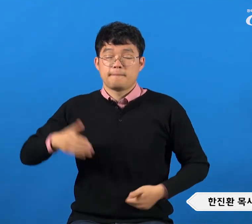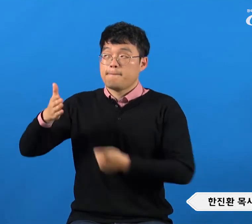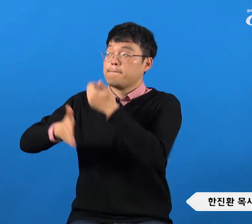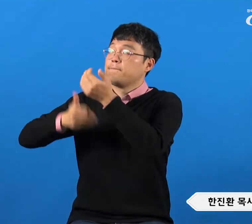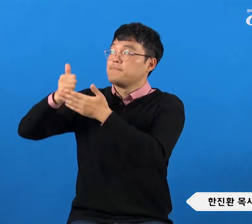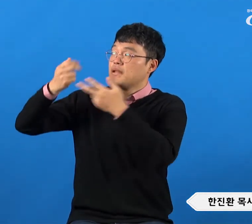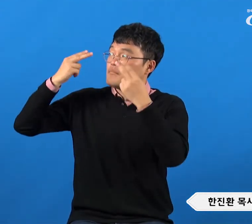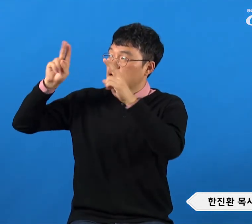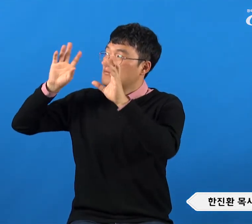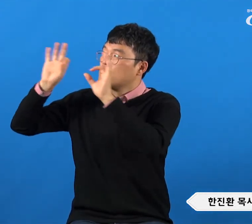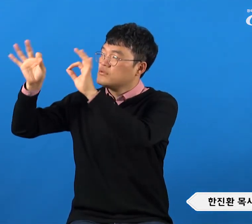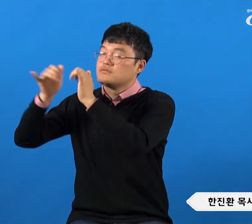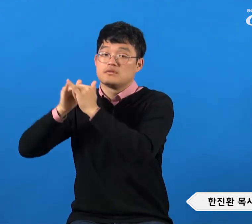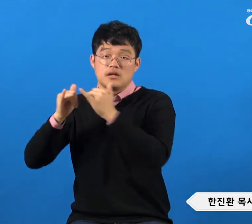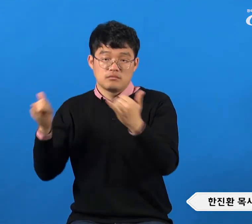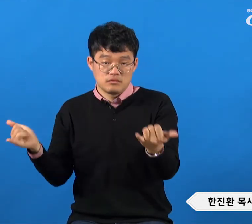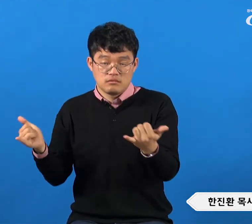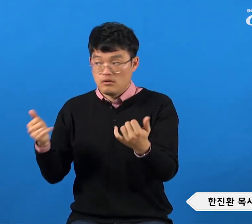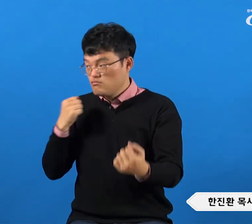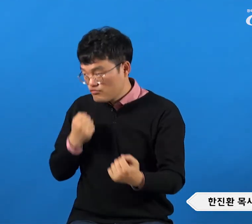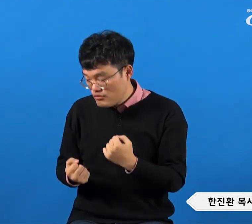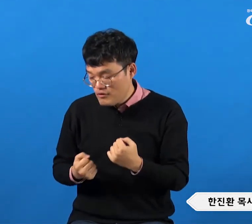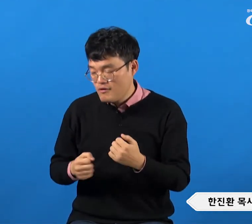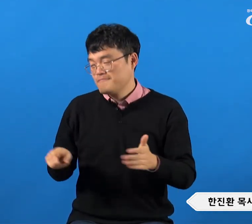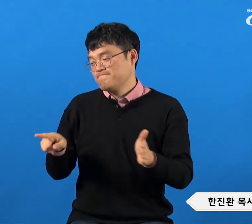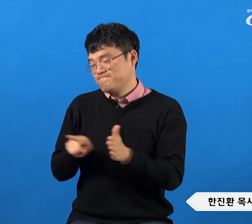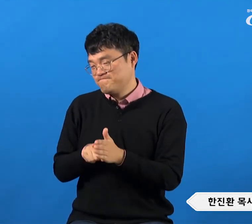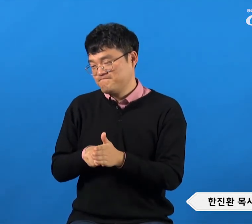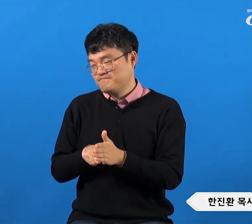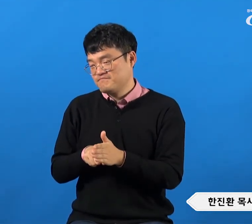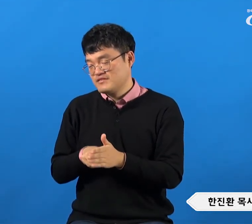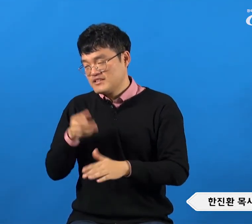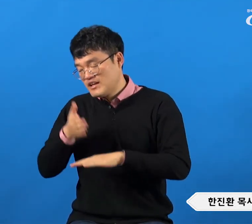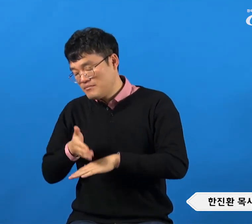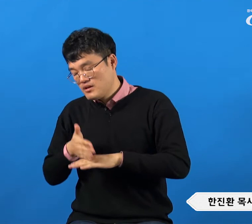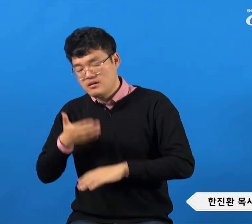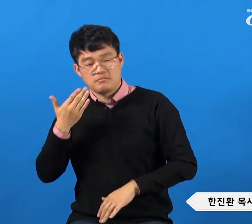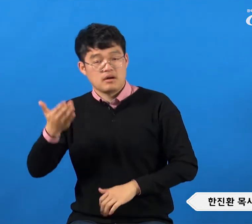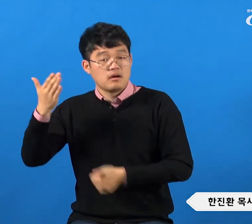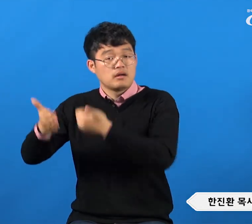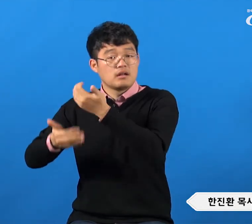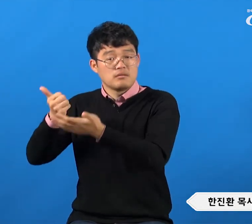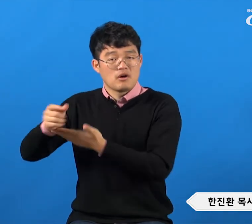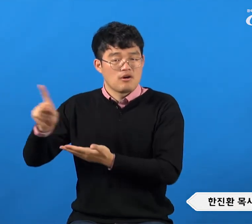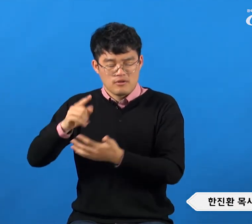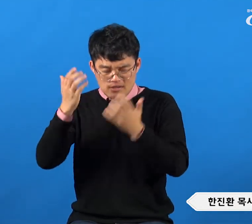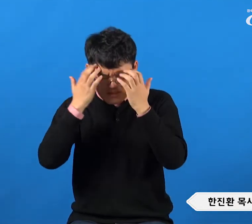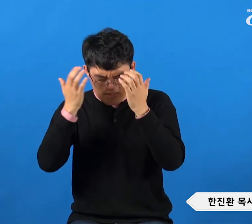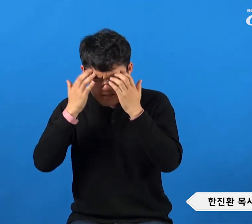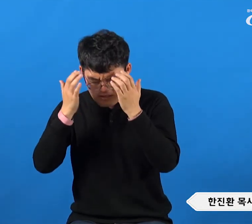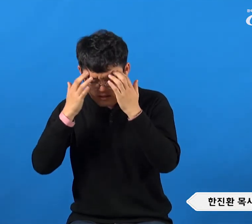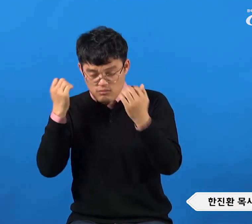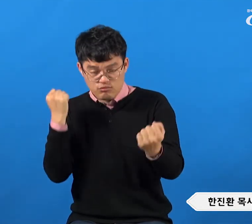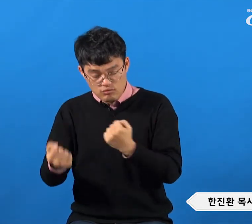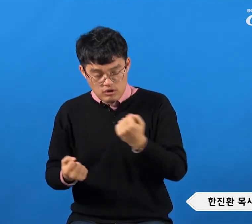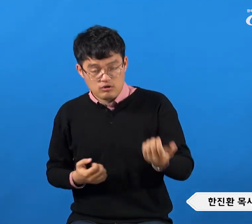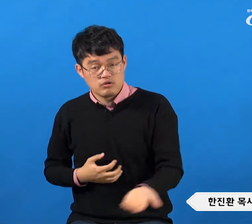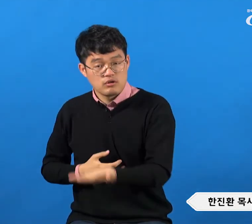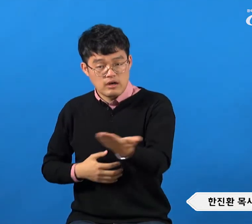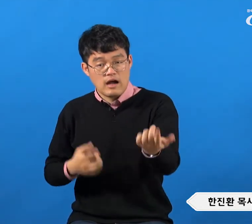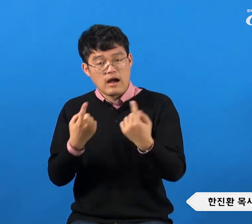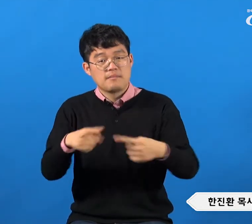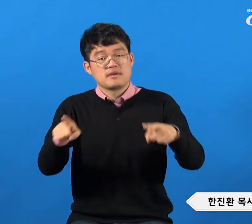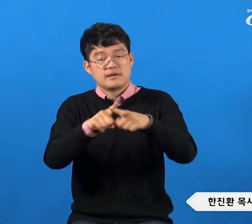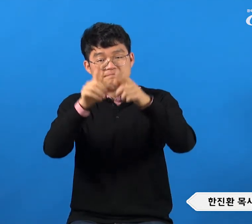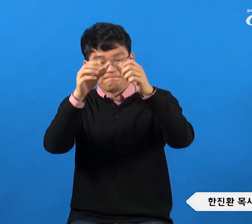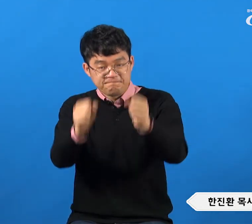하나님을 바라보는 사람은 그럴 수 있습니다. 하나님께서 어떤 시련 가운데서도 내가 함께 한다고 하나님